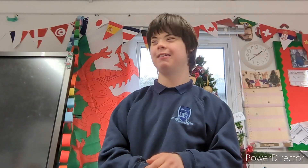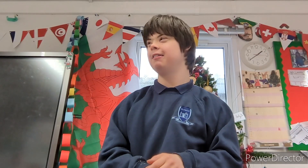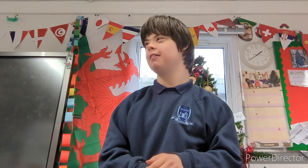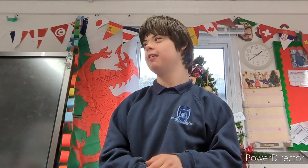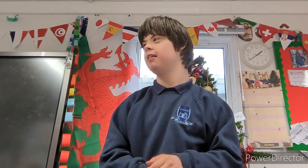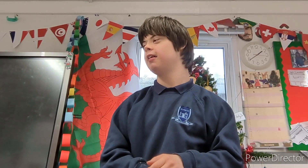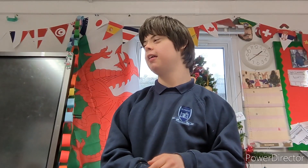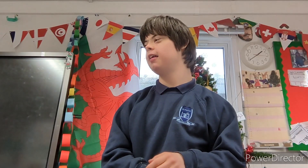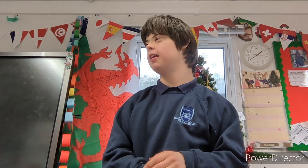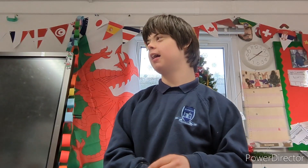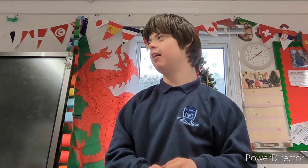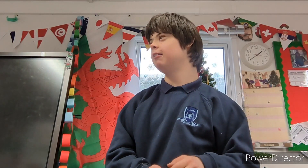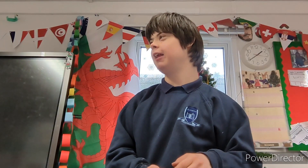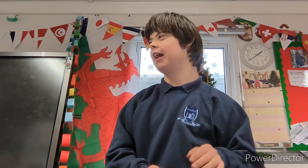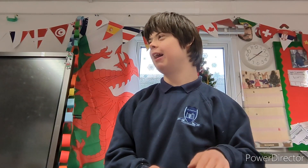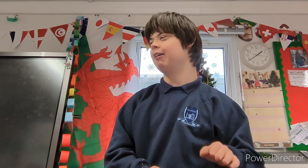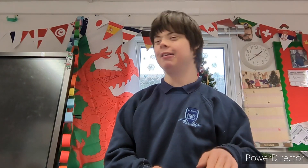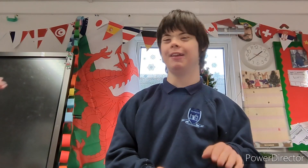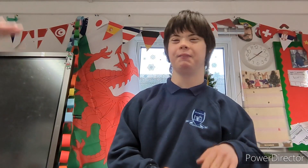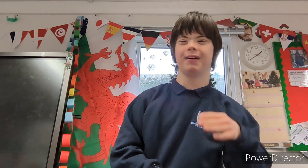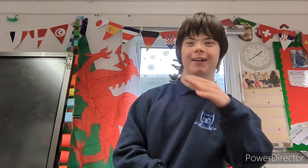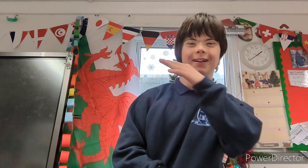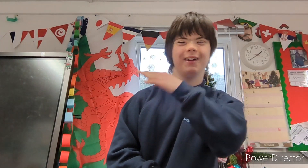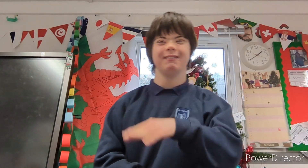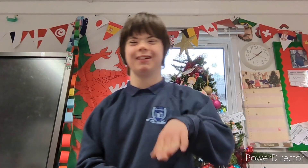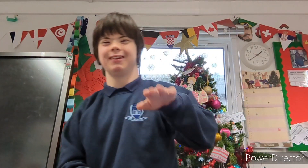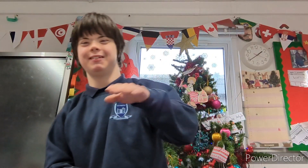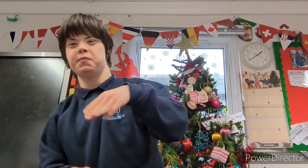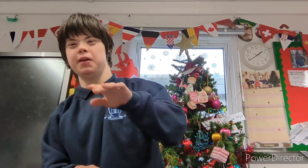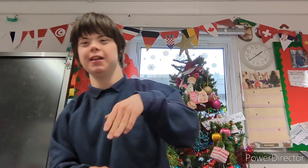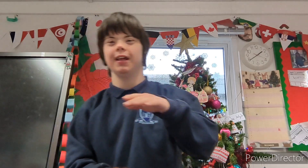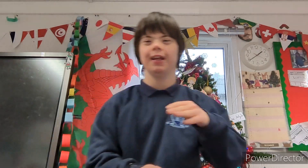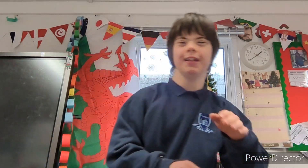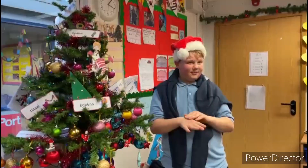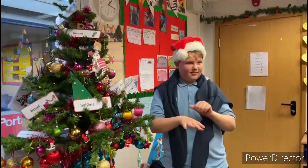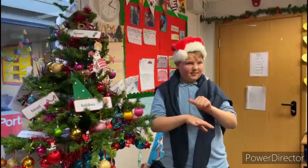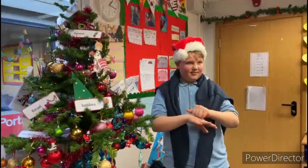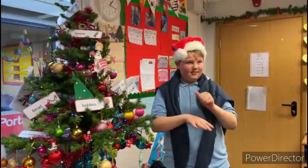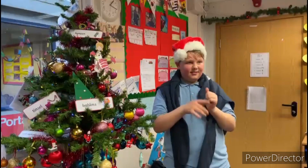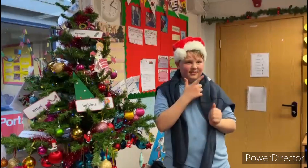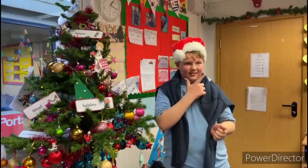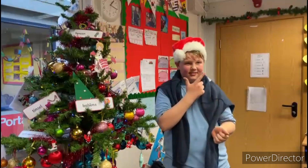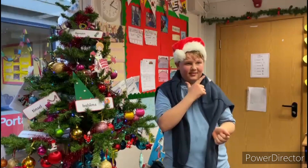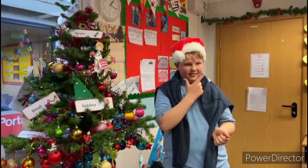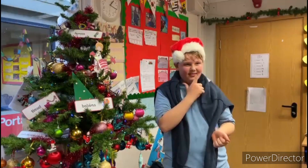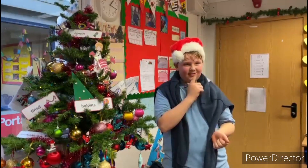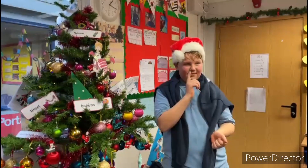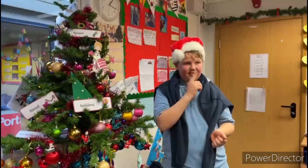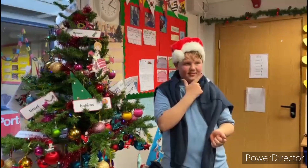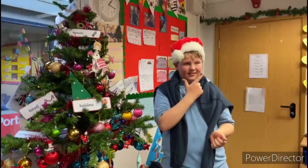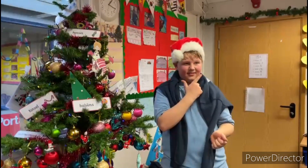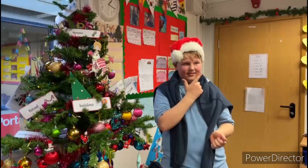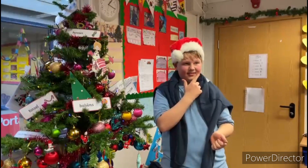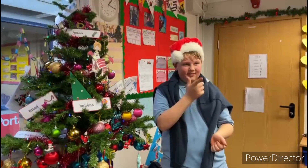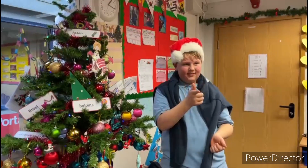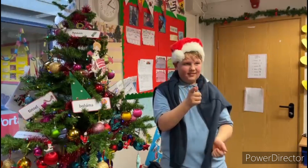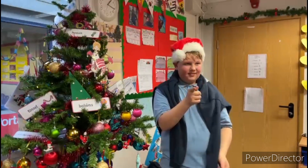nadol i'ch llawen iawn i bawb o'r blant o fi Nadol i'ch llawen iawn i chi